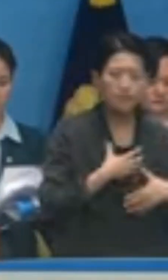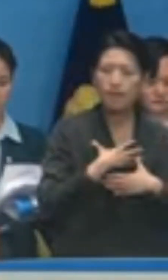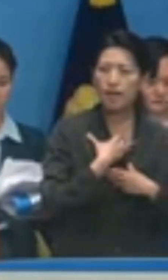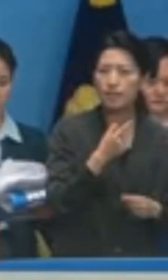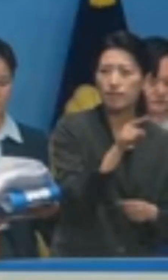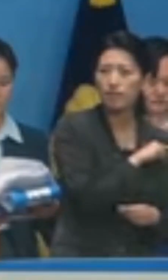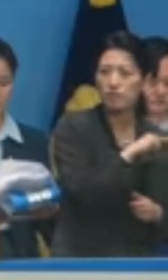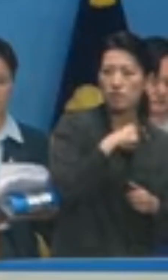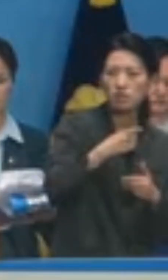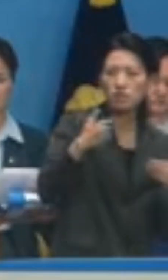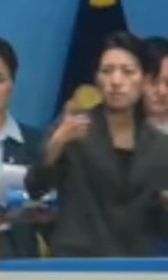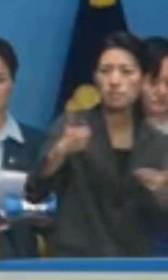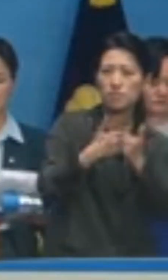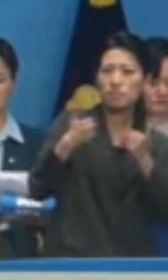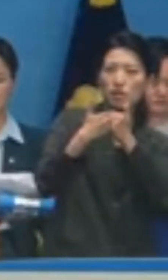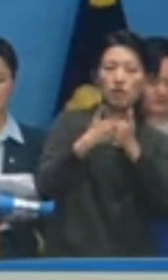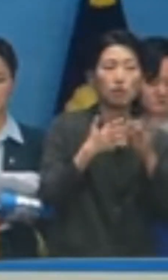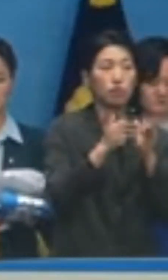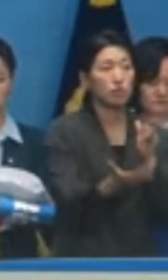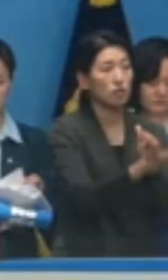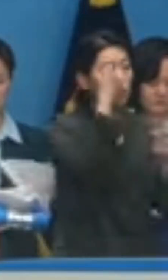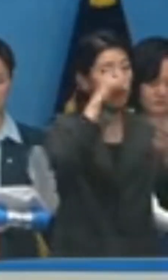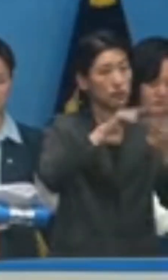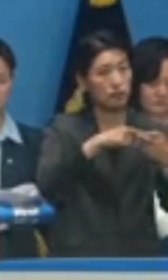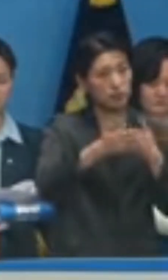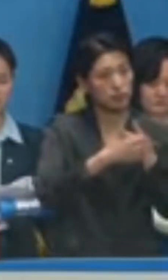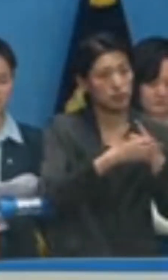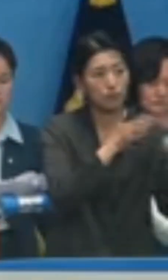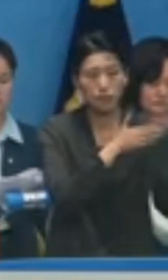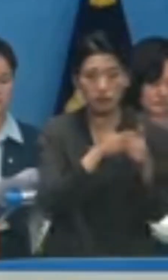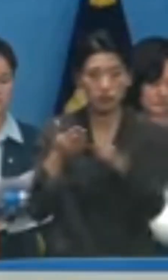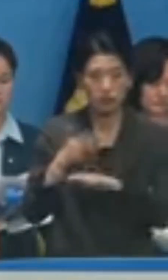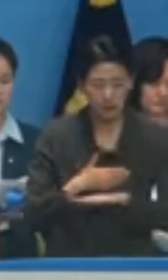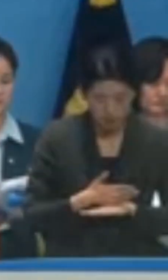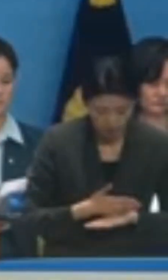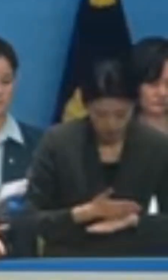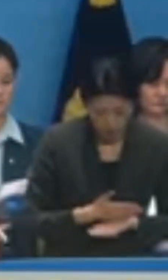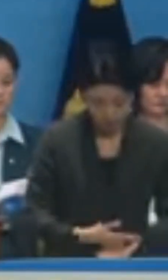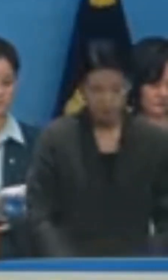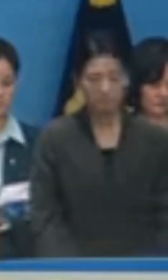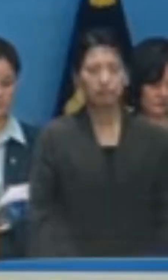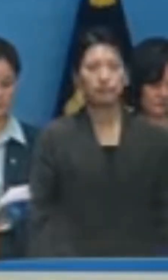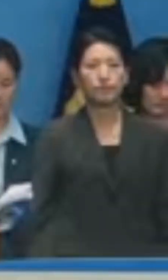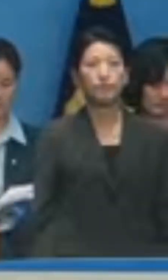것이며 국민 여러분의 관심과 지지를 부탁드립니다. 감사합니다.